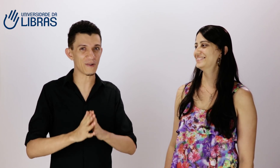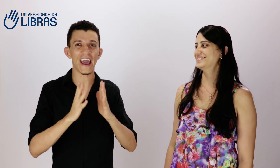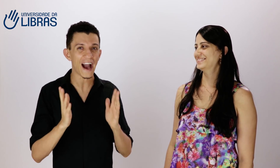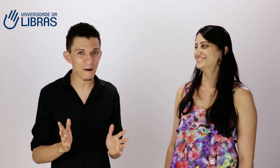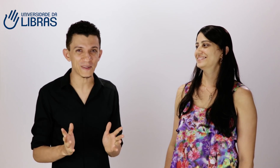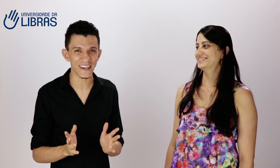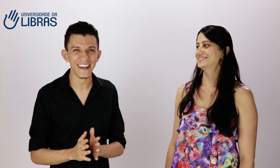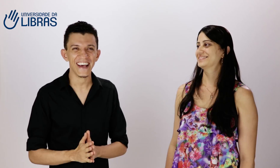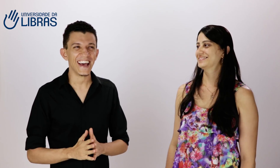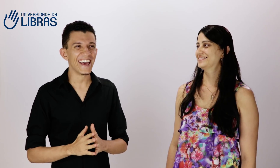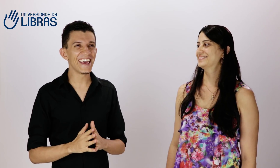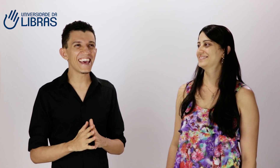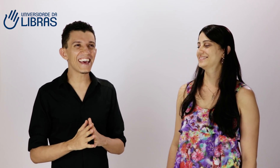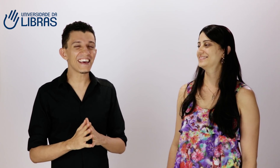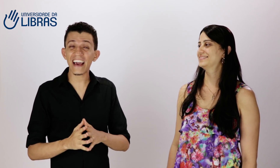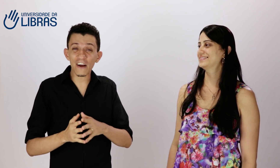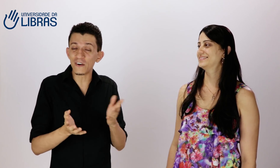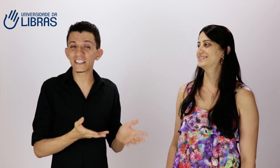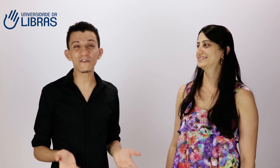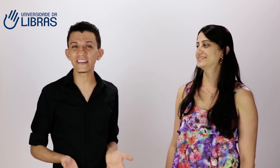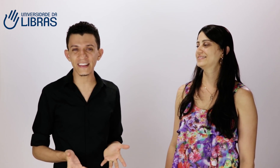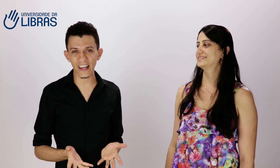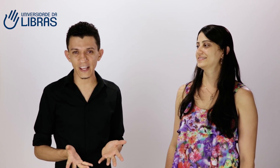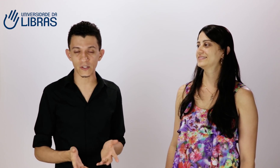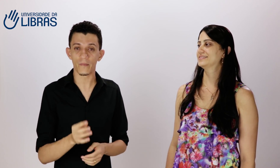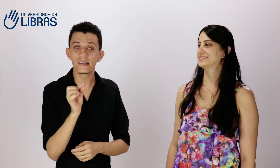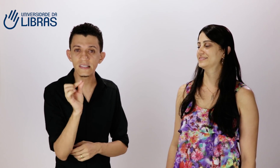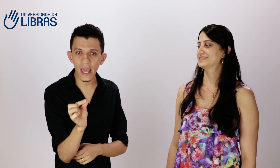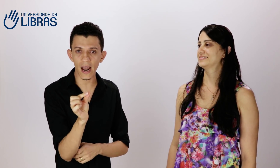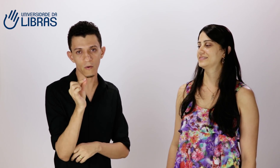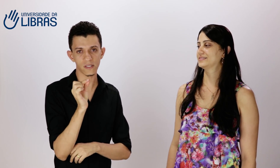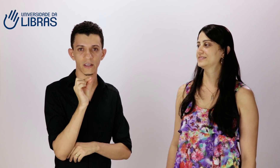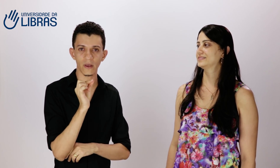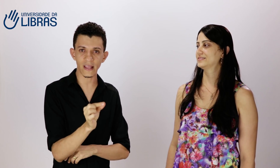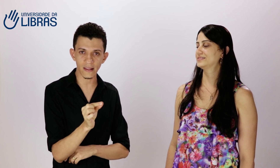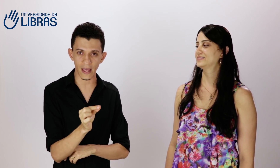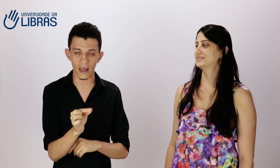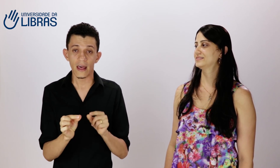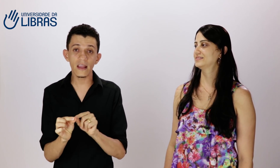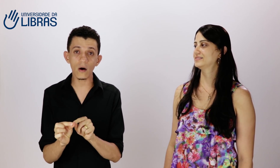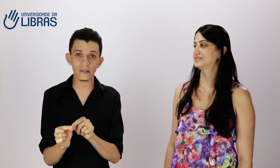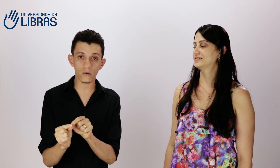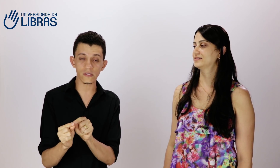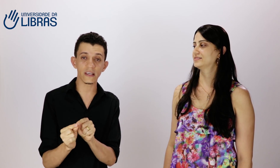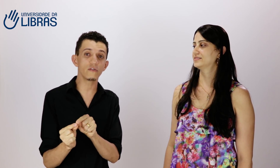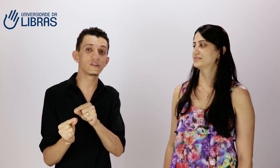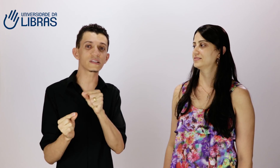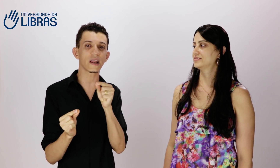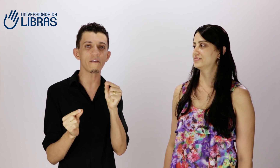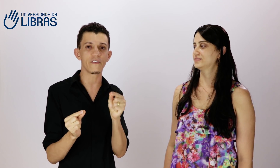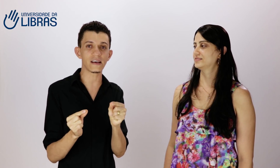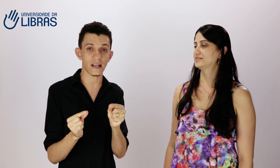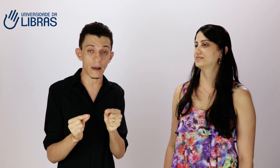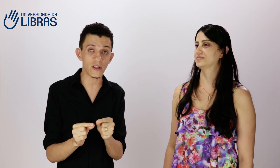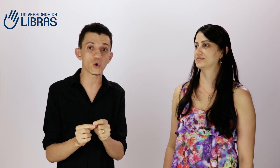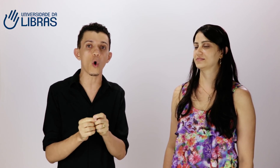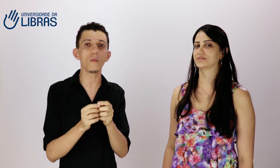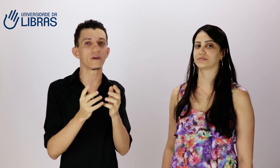é rápida. E ela conseguiu entender isso. Se ela conseguiu entender e não está conseguindo descrever exatamente como que